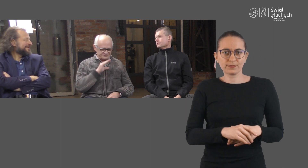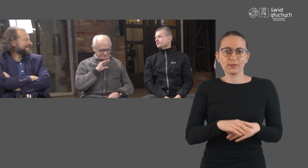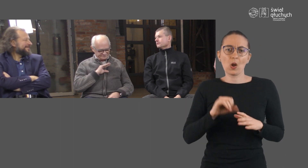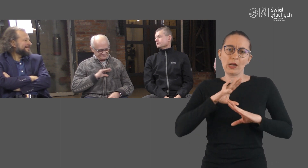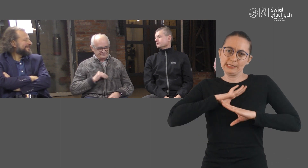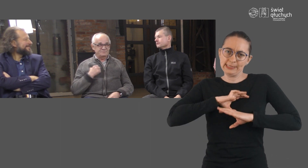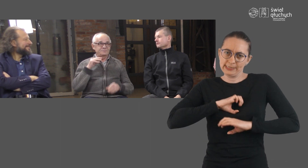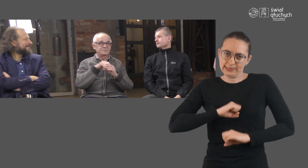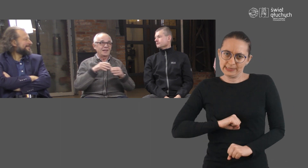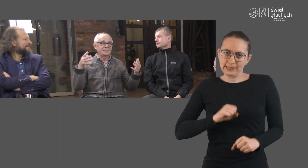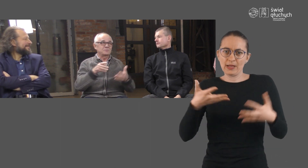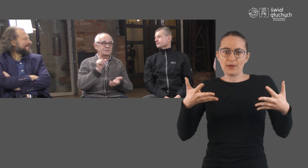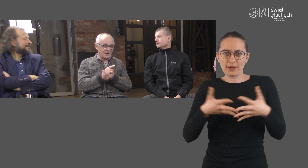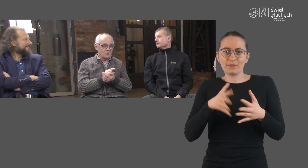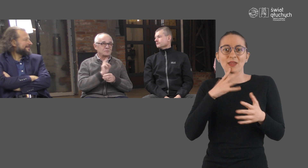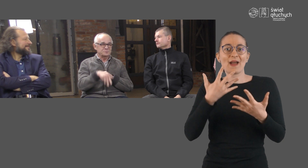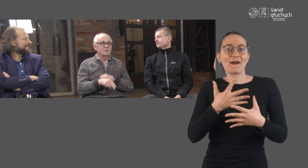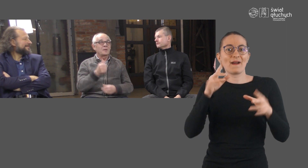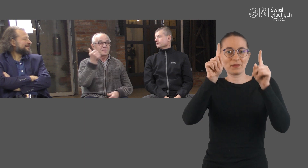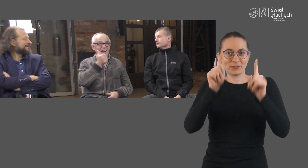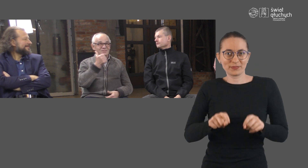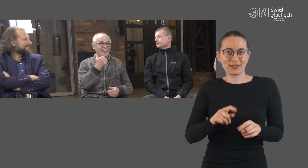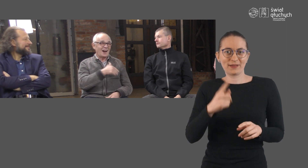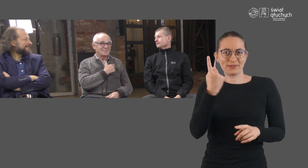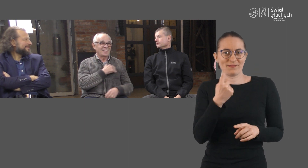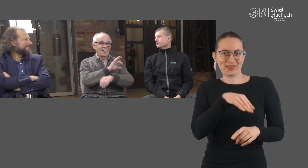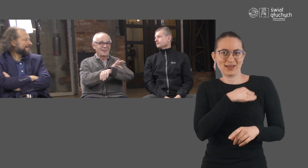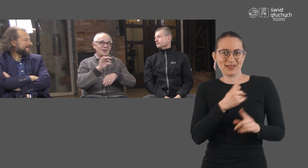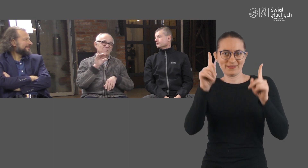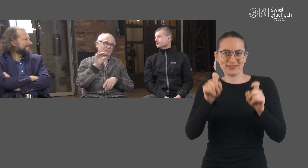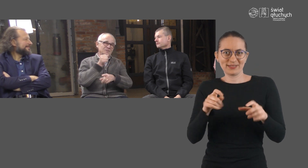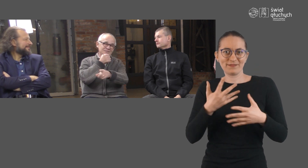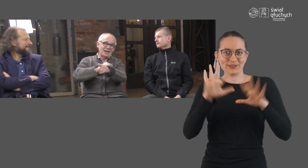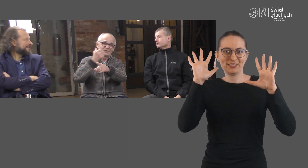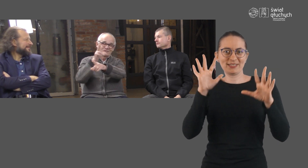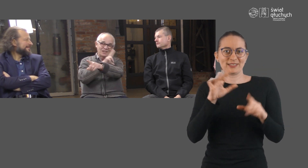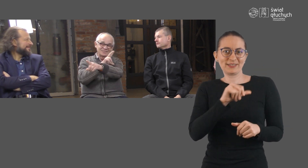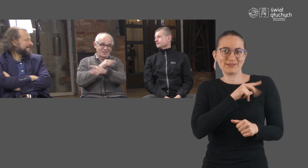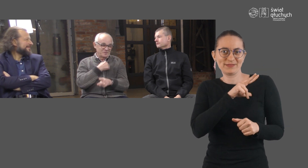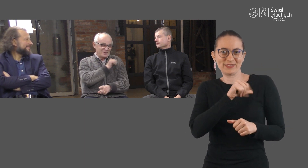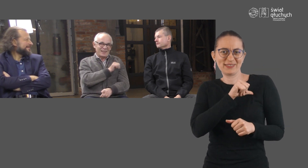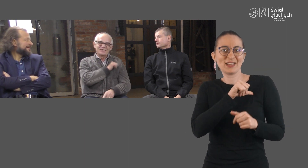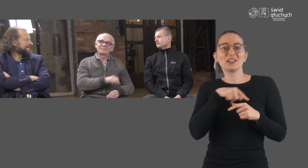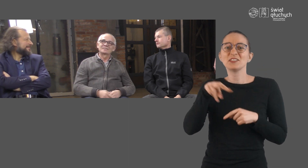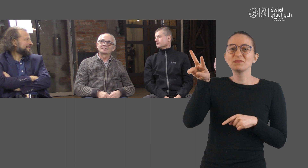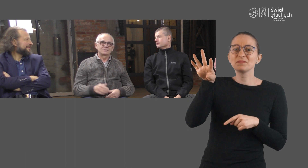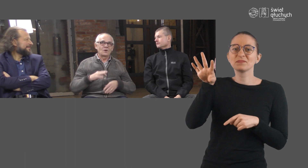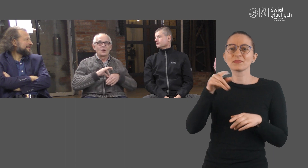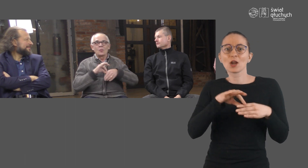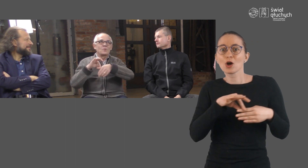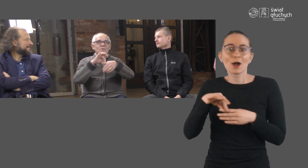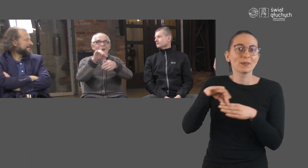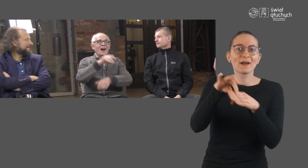dobra, spokojnie. Egzamin zdałem, poszedłem do pierwszej klasy. Ja byłem